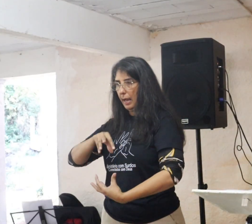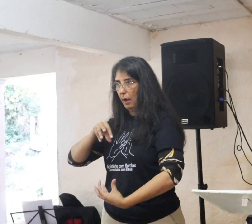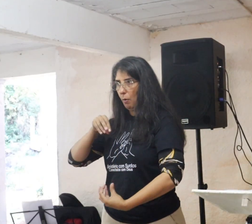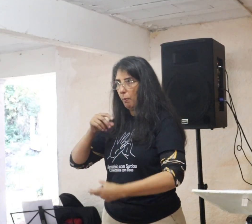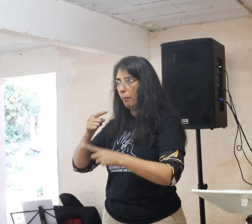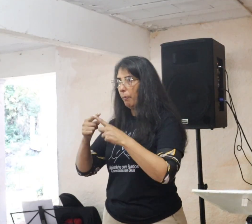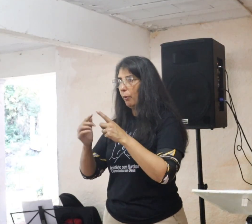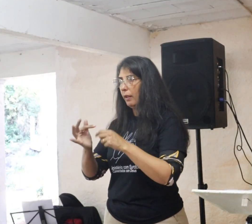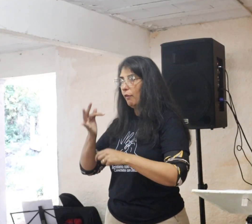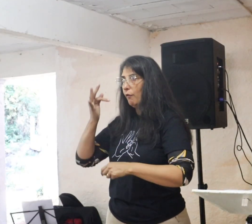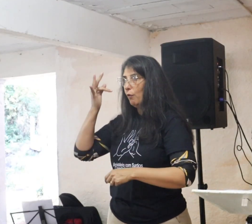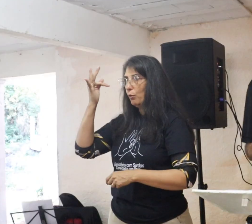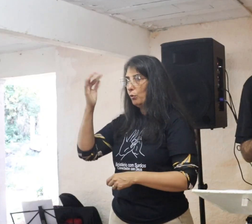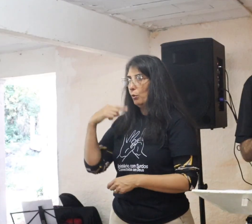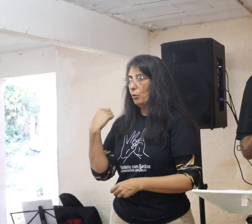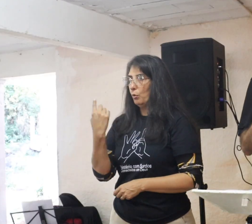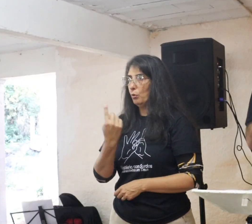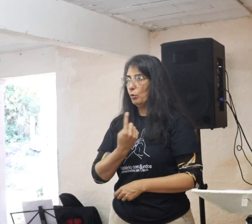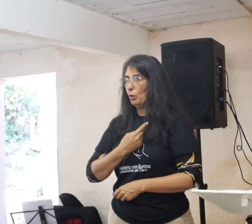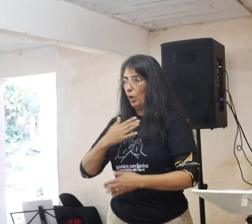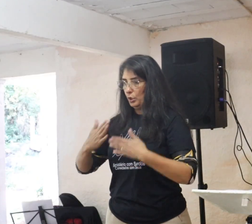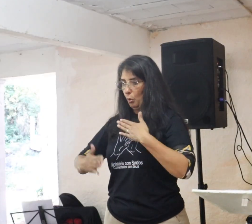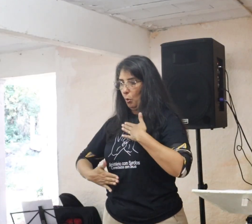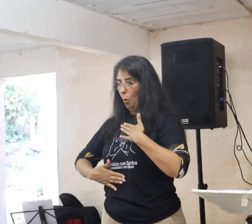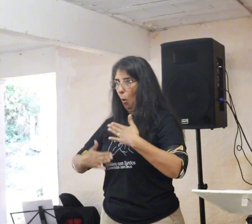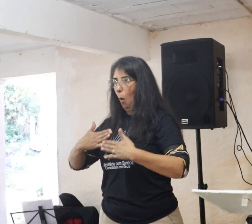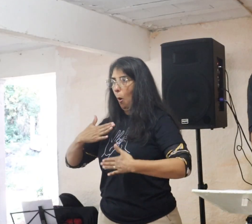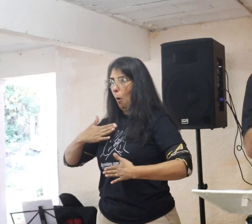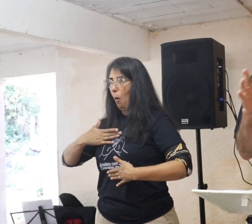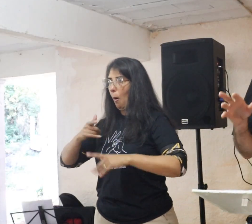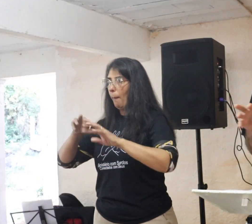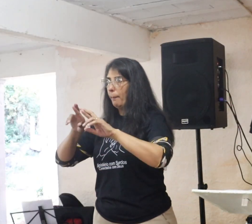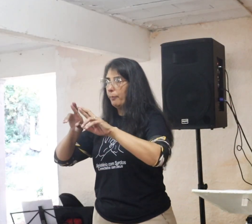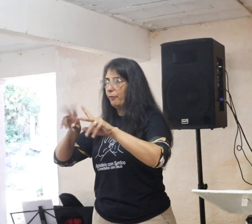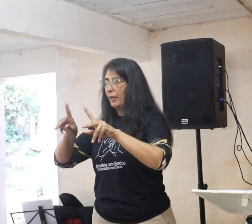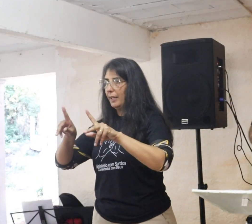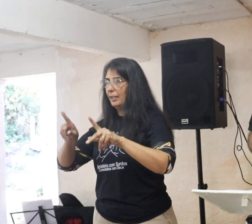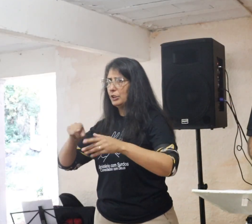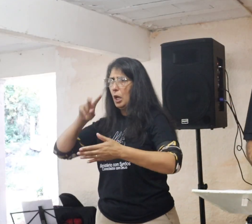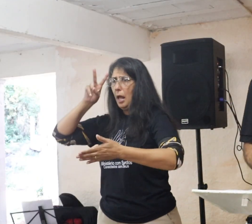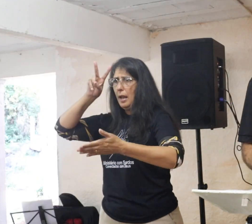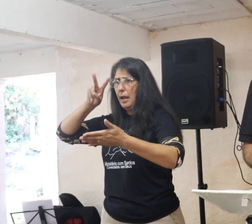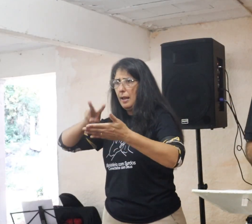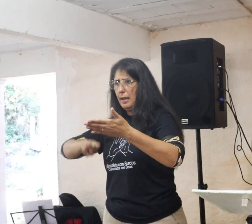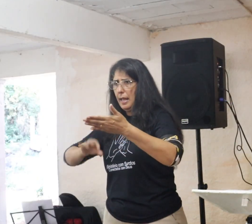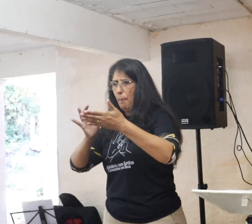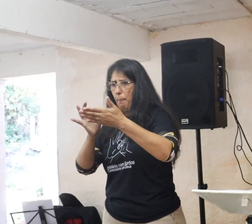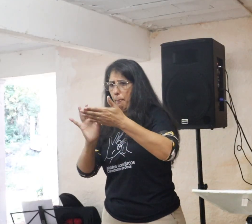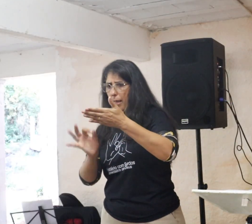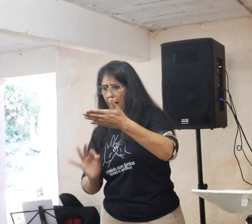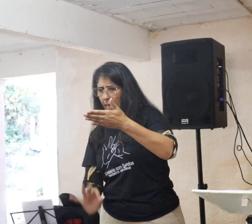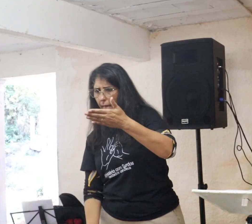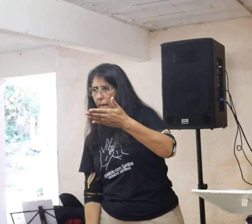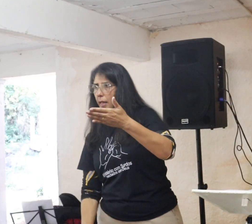esse capítulo diz. Vamos ler então, mas nós não vamos ler o capítulo inteiro, o capítulo é muito longo,